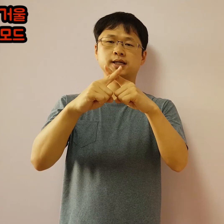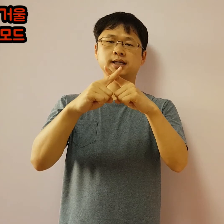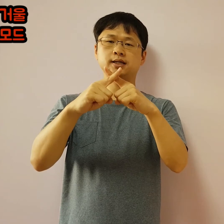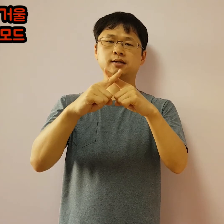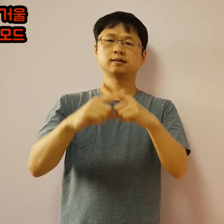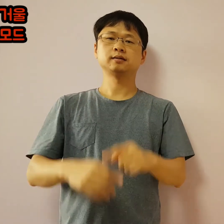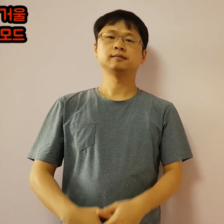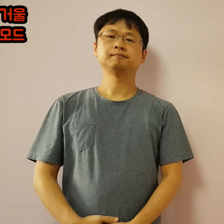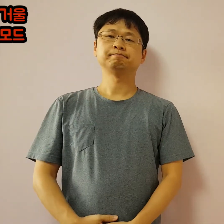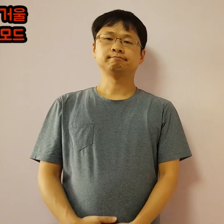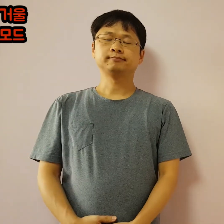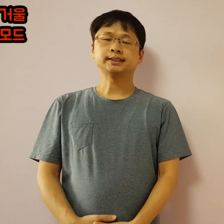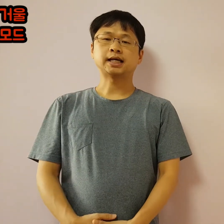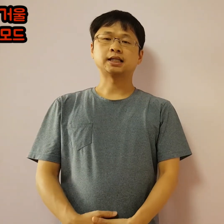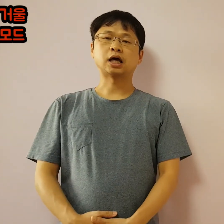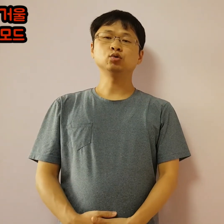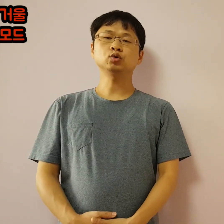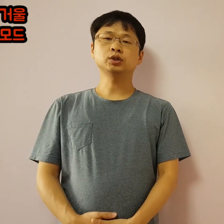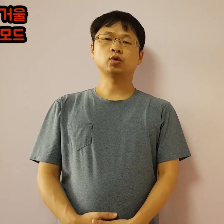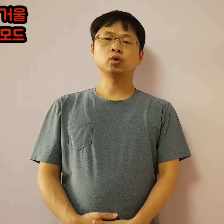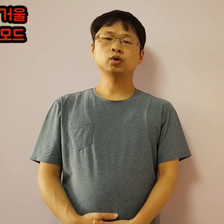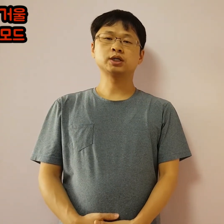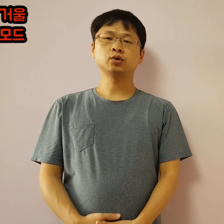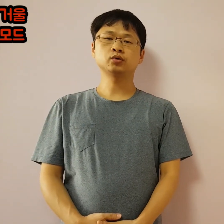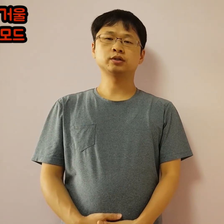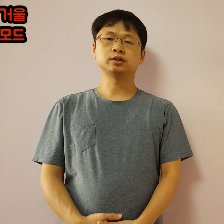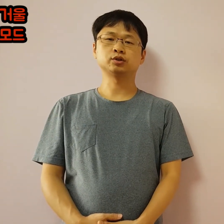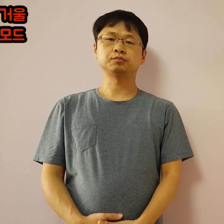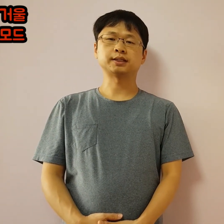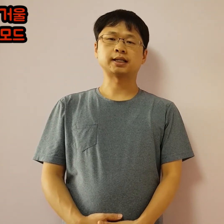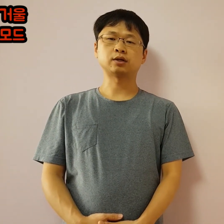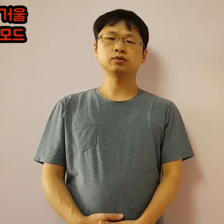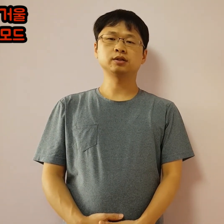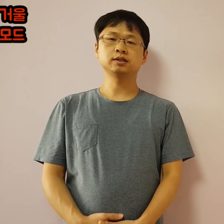곱하기. 자, 나누기도 기호를 그려줍니다. 나누기는 어떻게